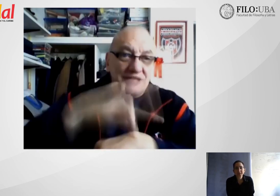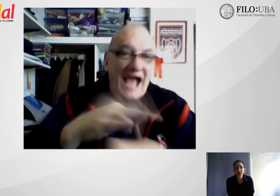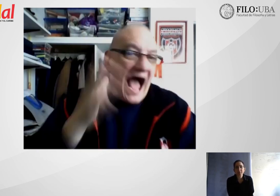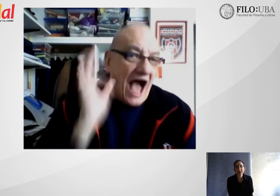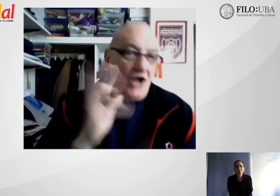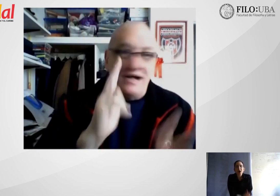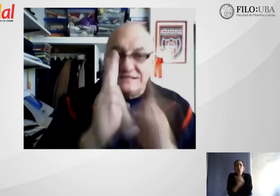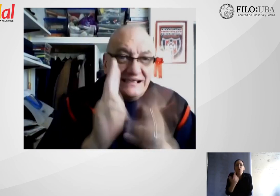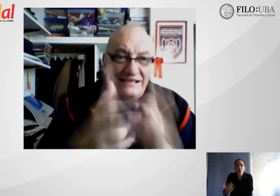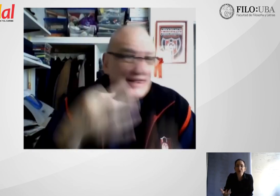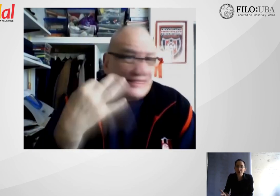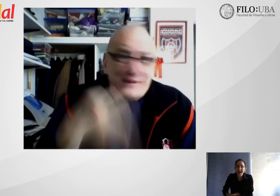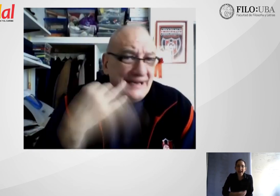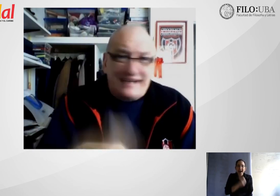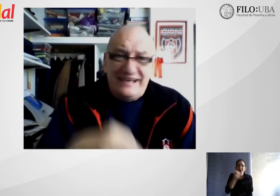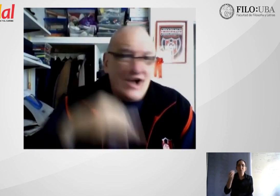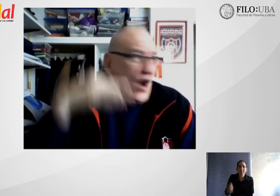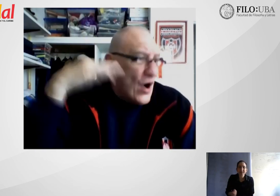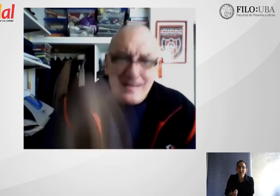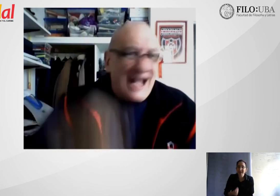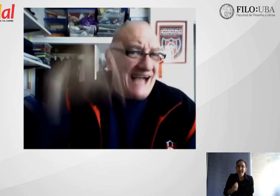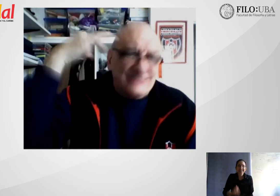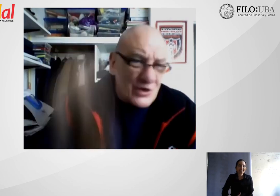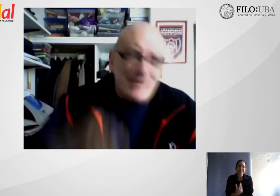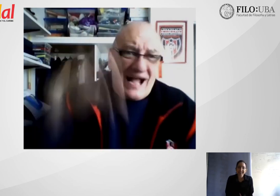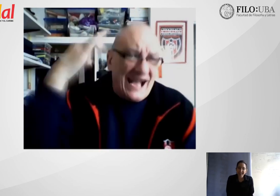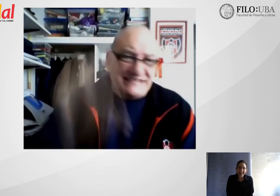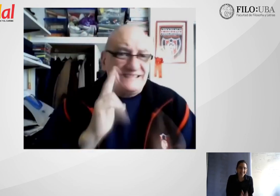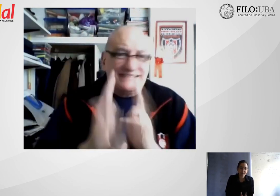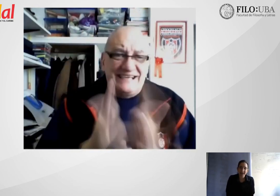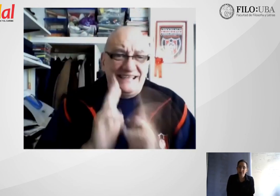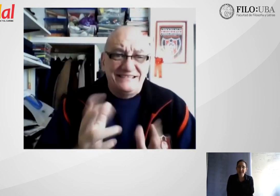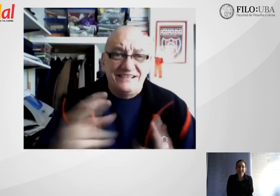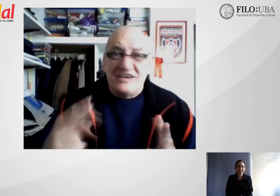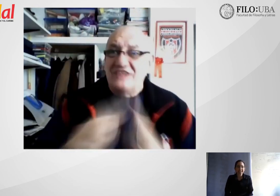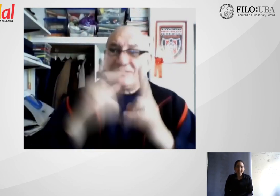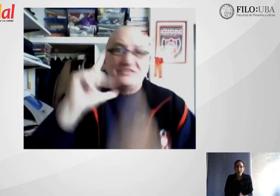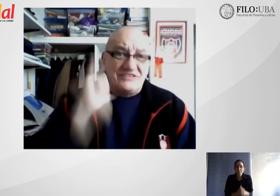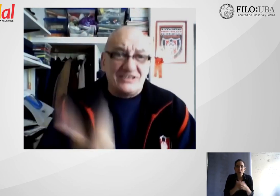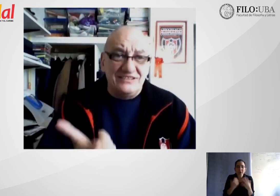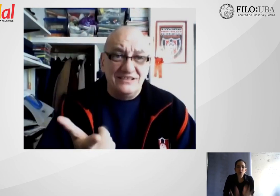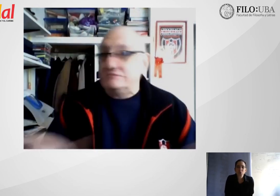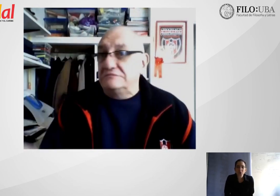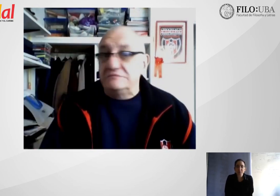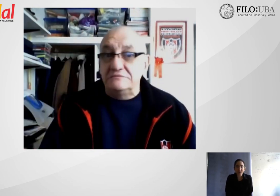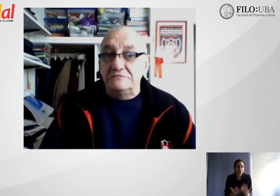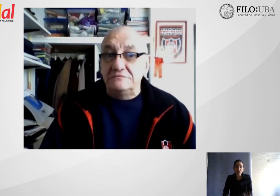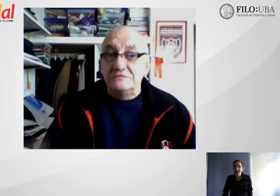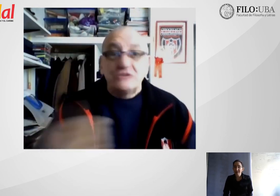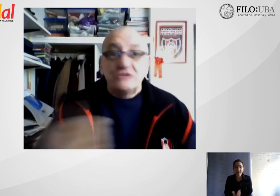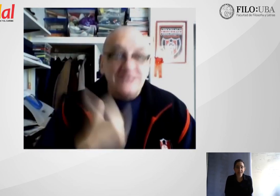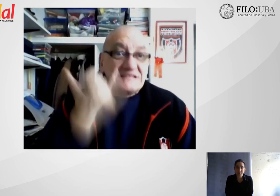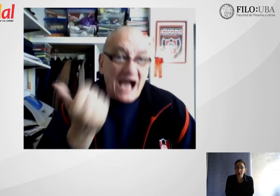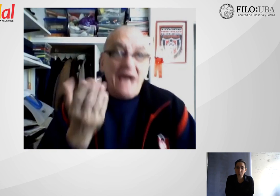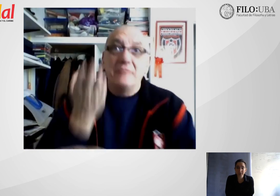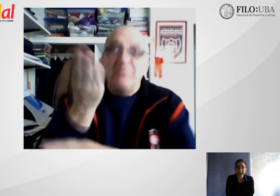una persona, por ejemplo, algún doctor, alguna persona, tendrían que saber lengua de señas, por lo menos uno, porque nosotros cada